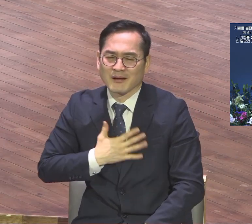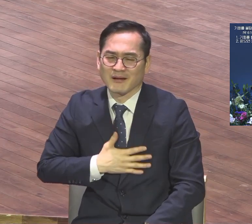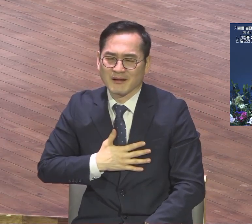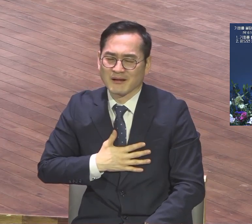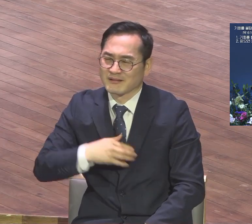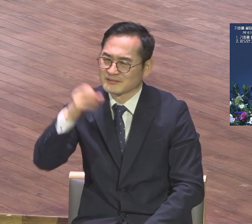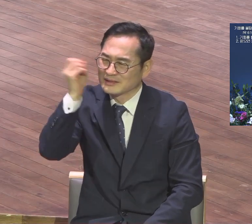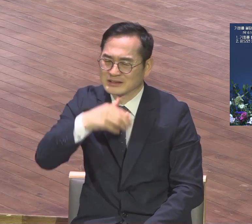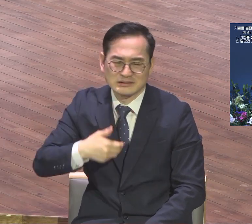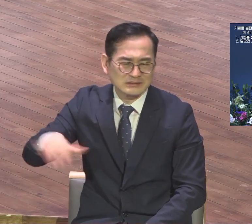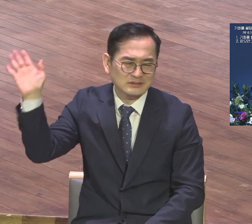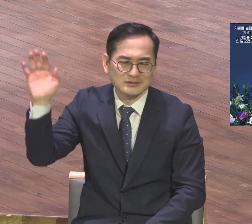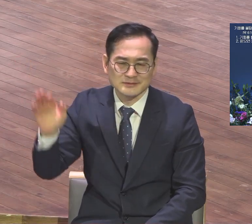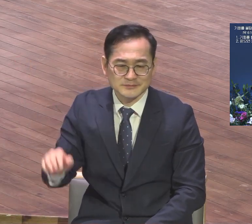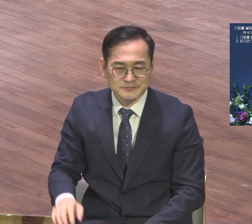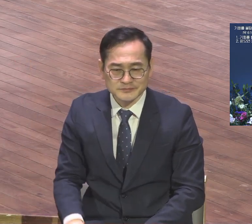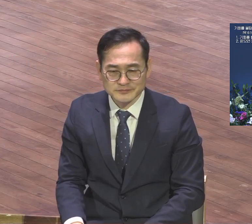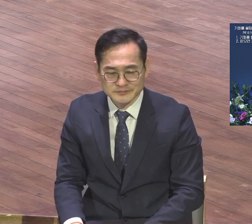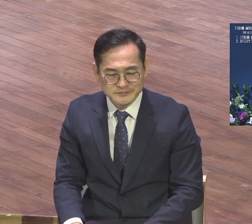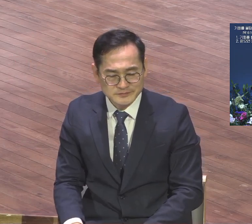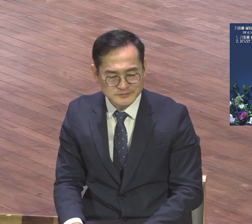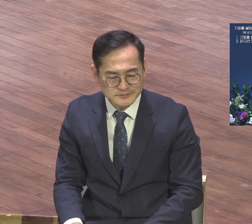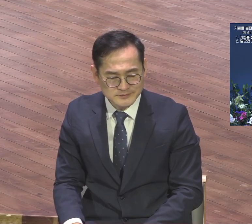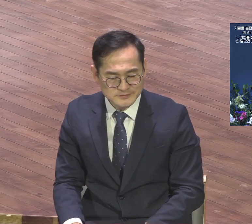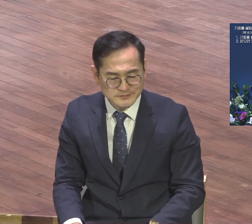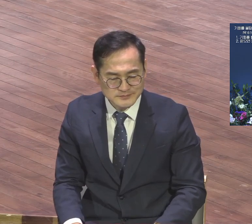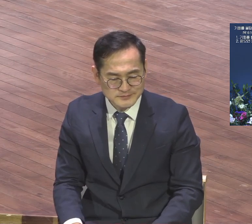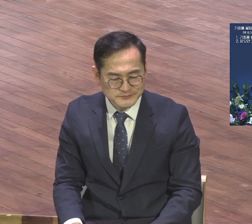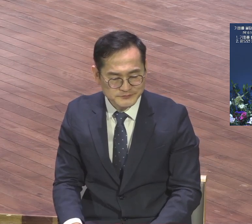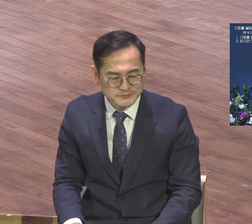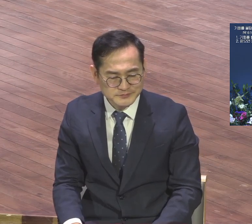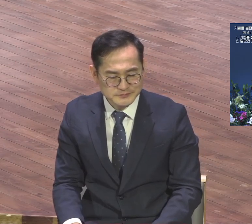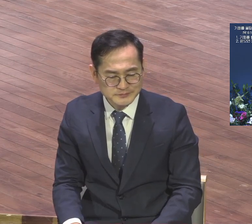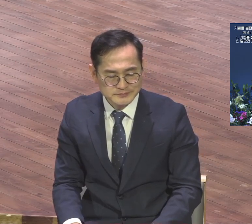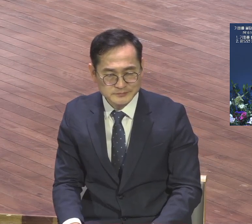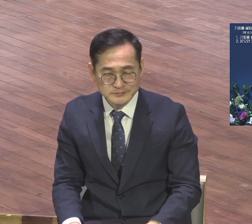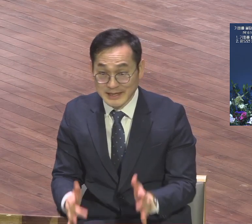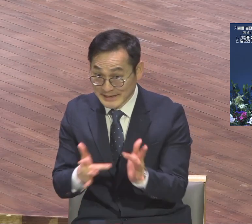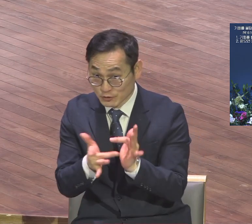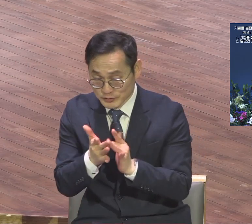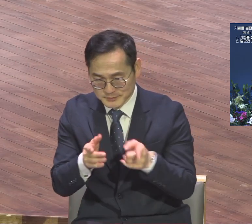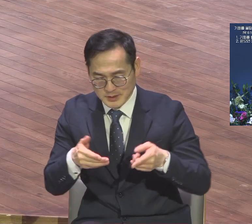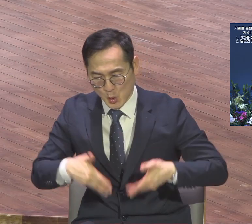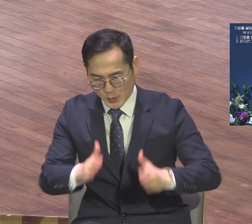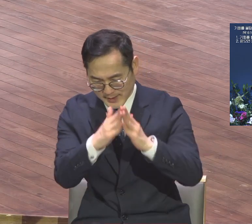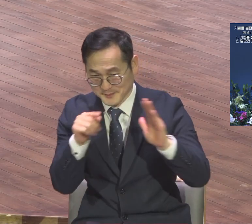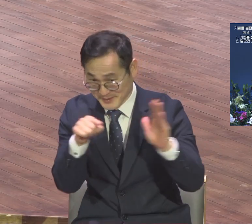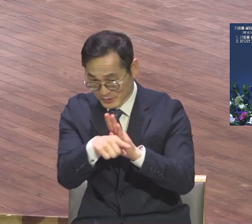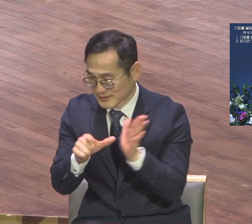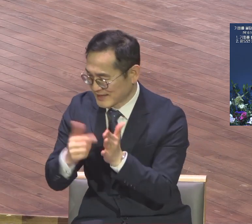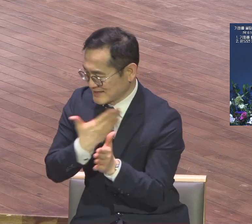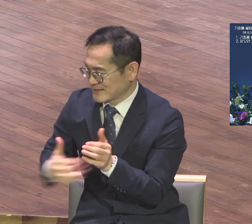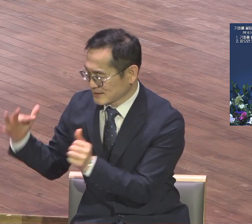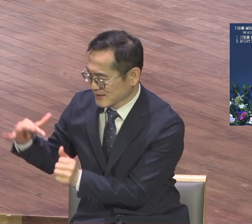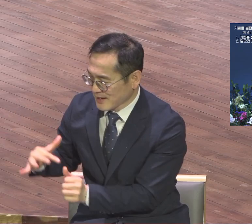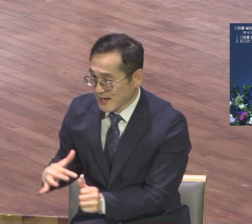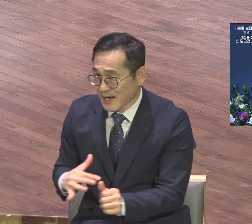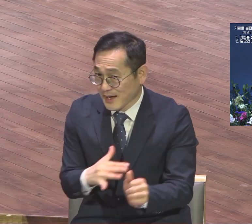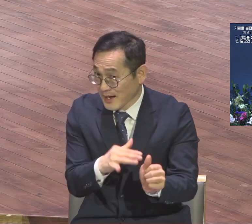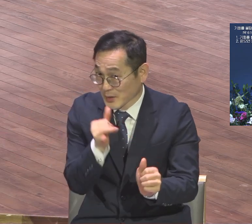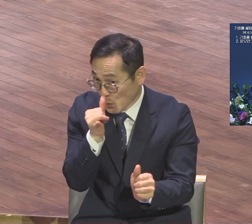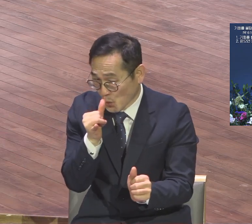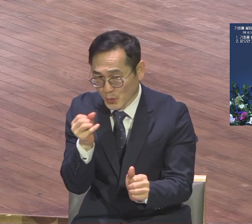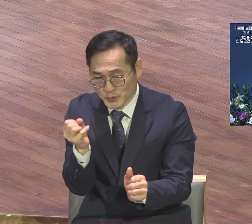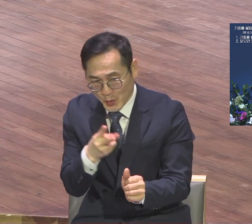때 뭐요? 제자들이 따랐다 그래요. 제자들이 따라 이 보통 말이 아니에요. 그리고 4절에 보면 예수께서 하신